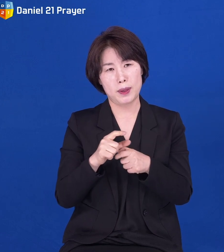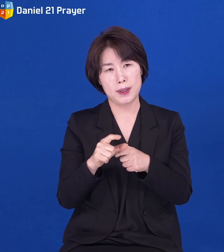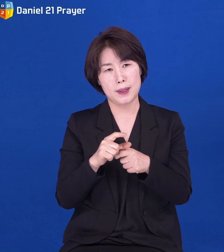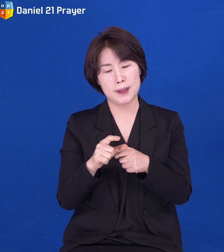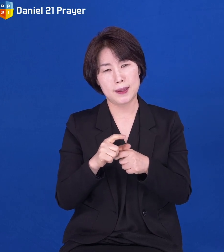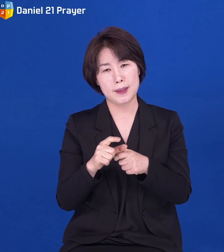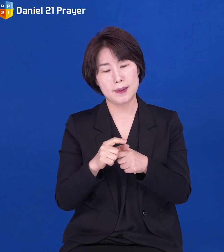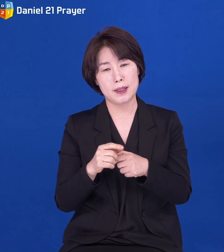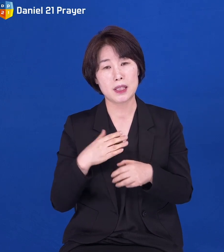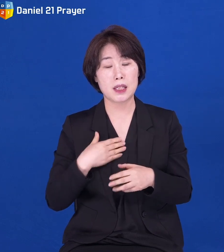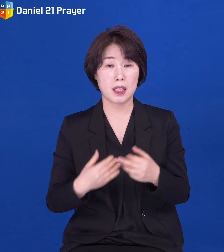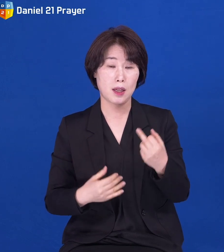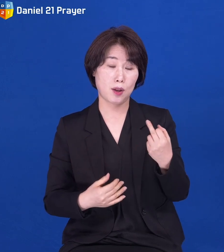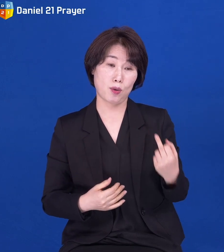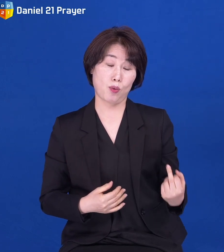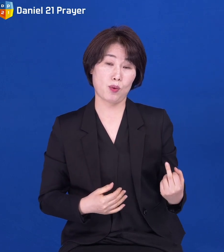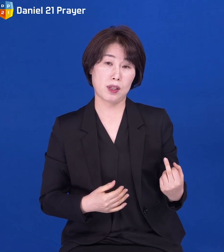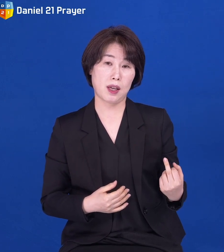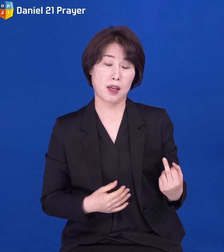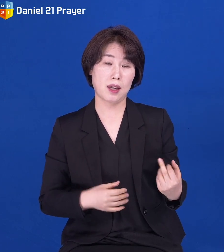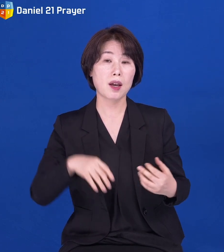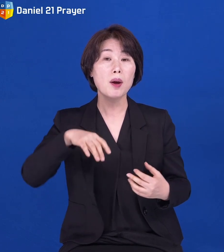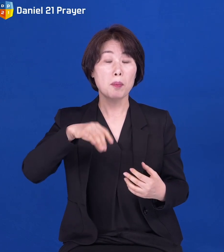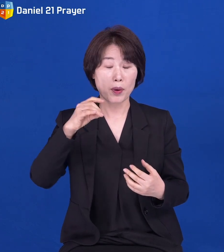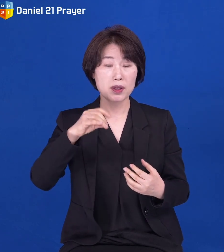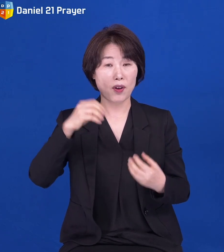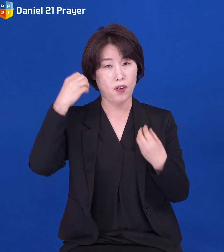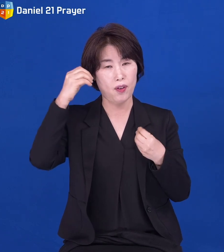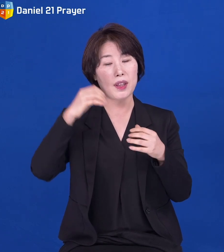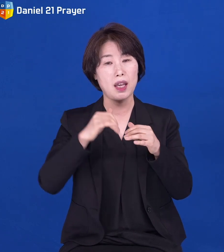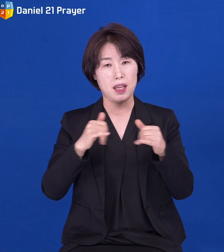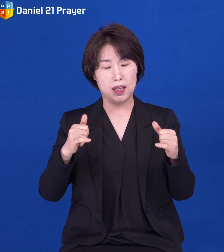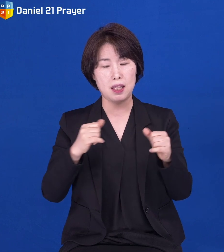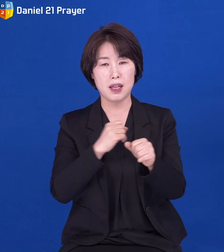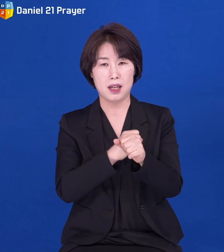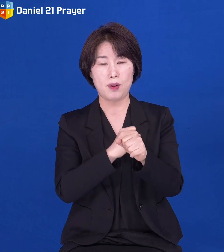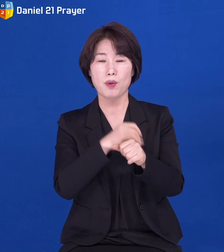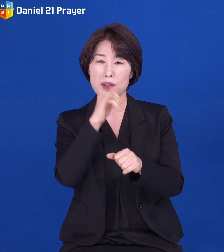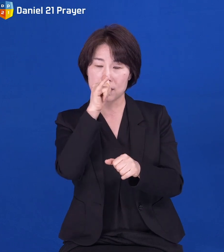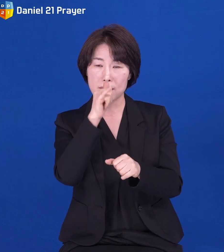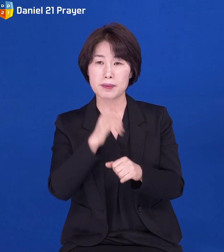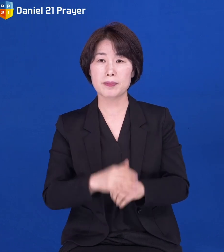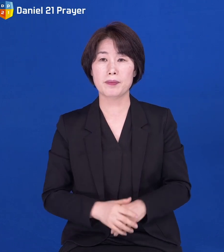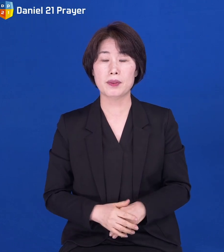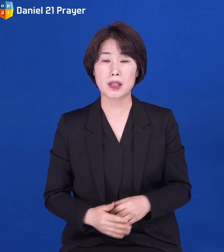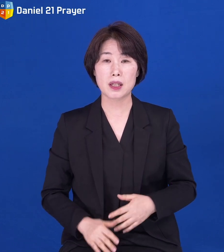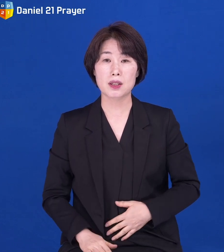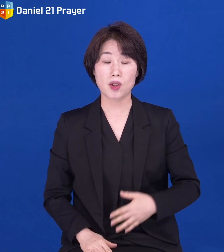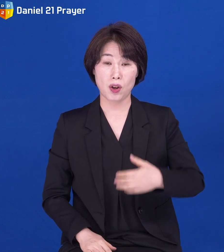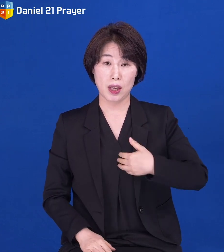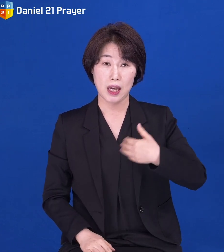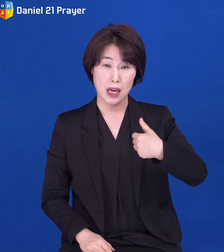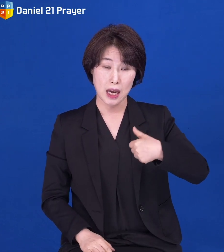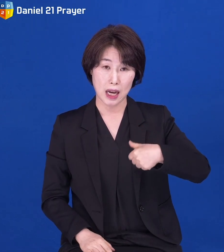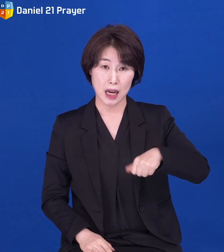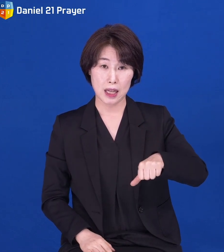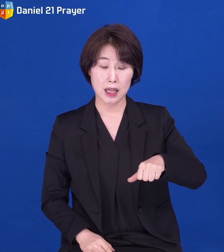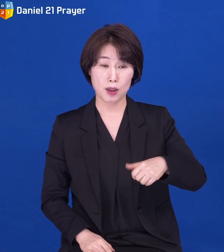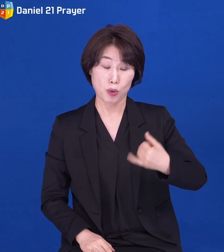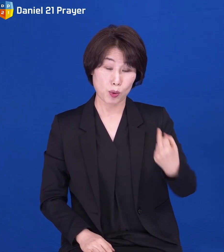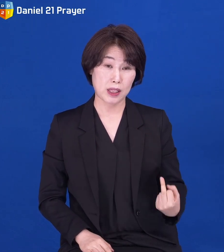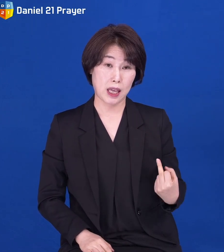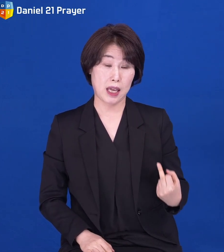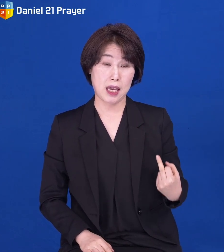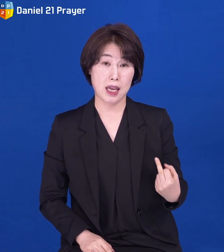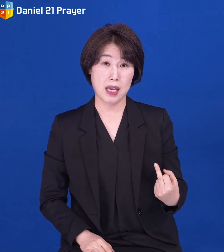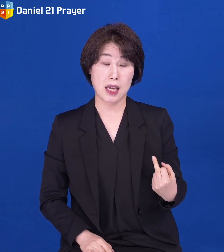남동생은 저보다 데뷔를 먼저 했던 친구거든요. 그 친구가 옛날에 저희 남동생도 이제 끼가 많아서 어릴 때